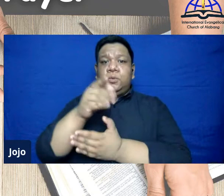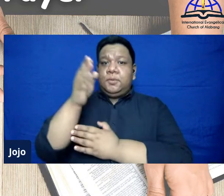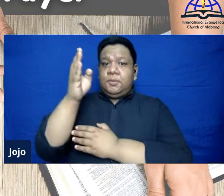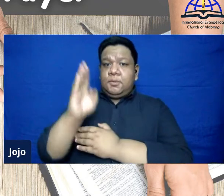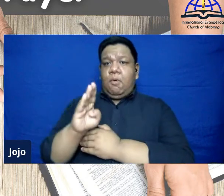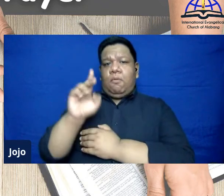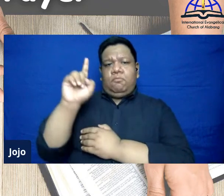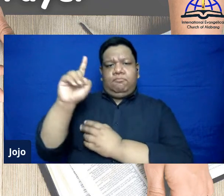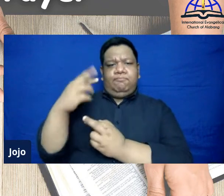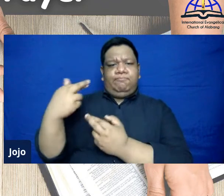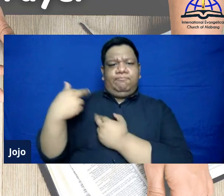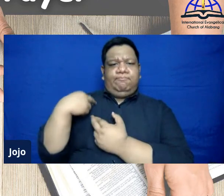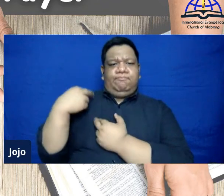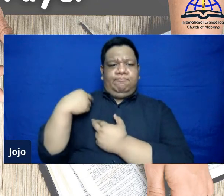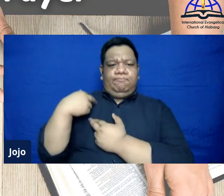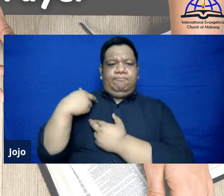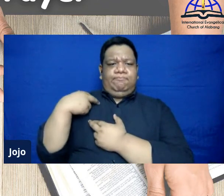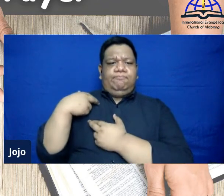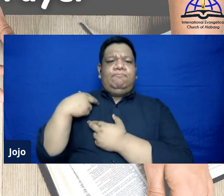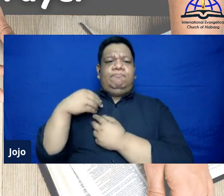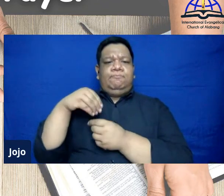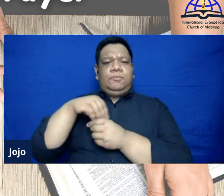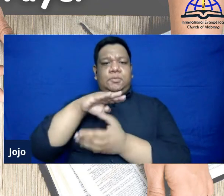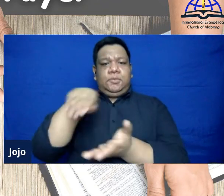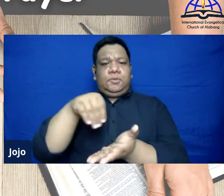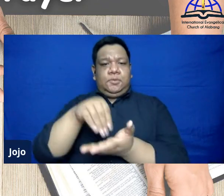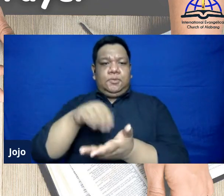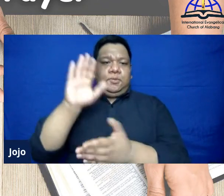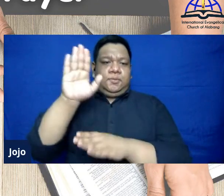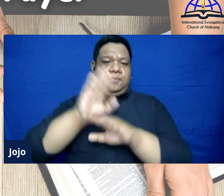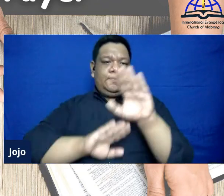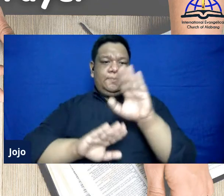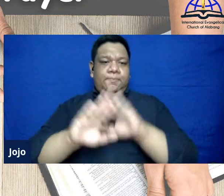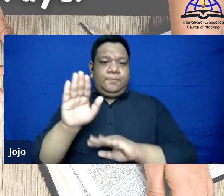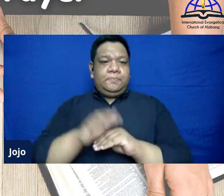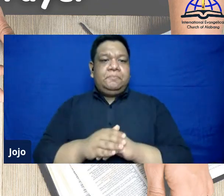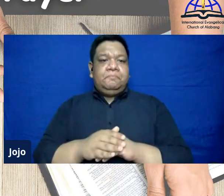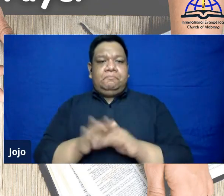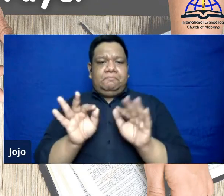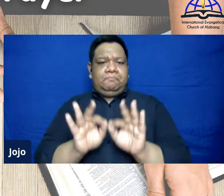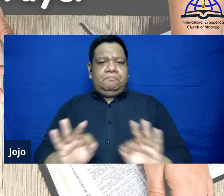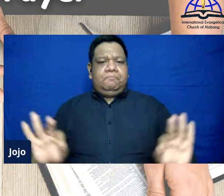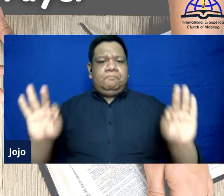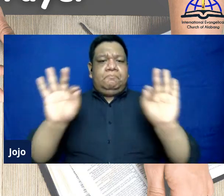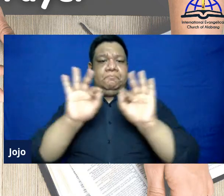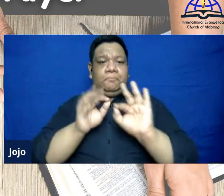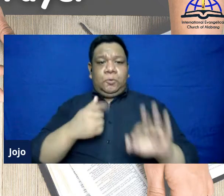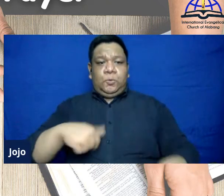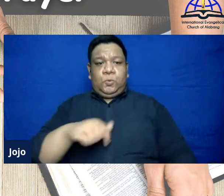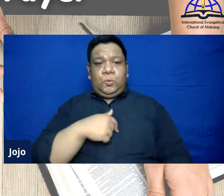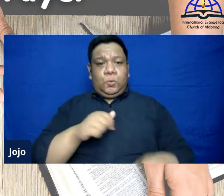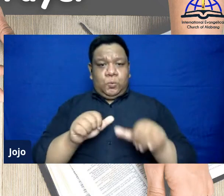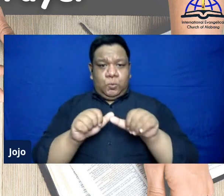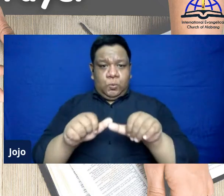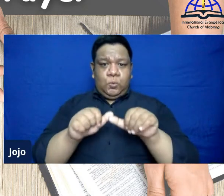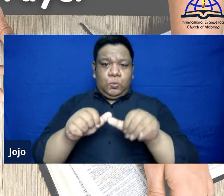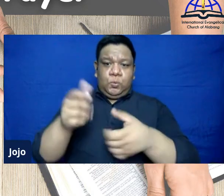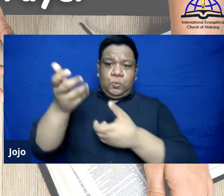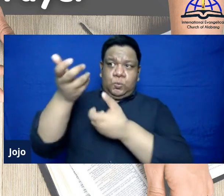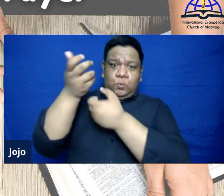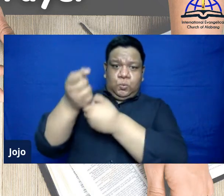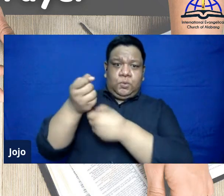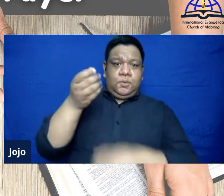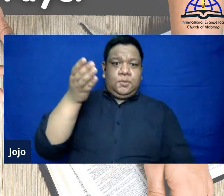holds us in the center of His hands. Kaya mahalaga po na tayo ay patuloy na magtiwala sa Diyos